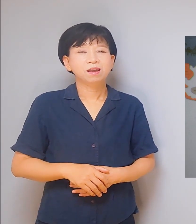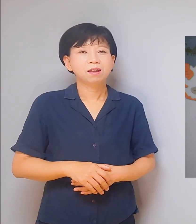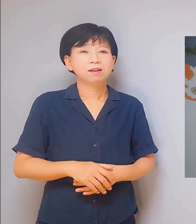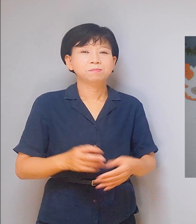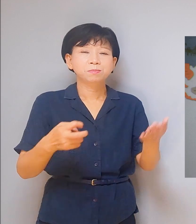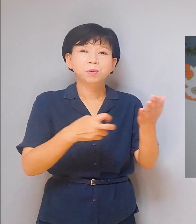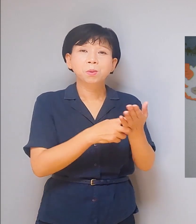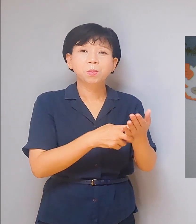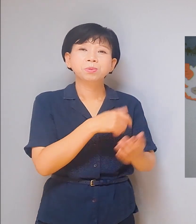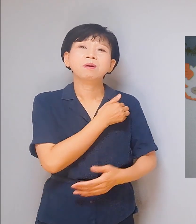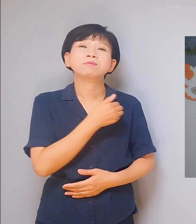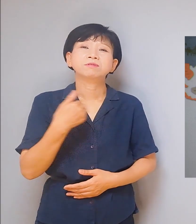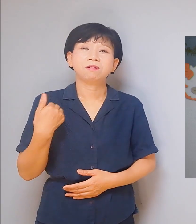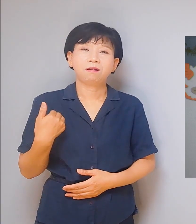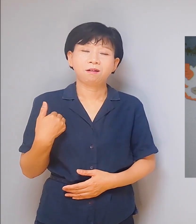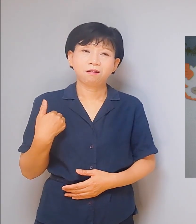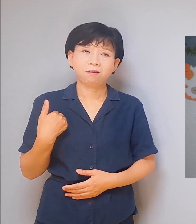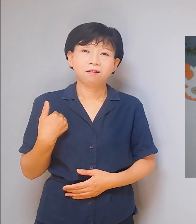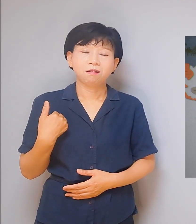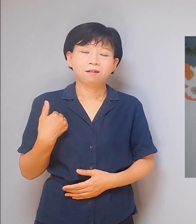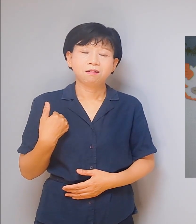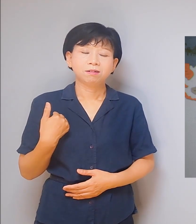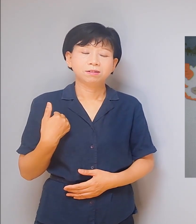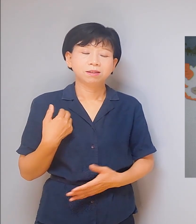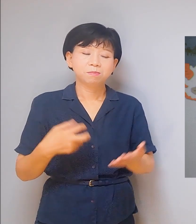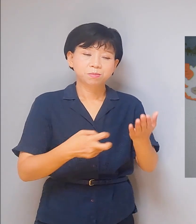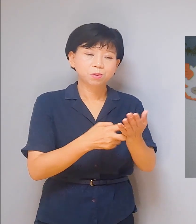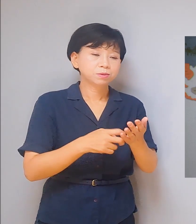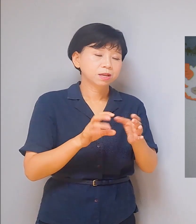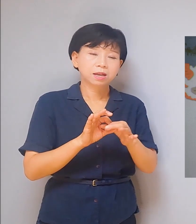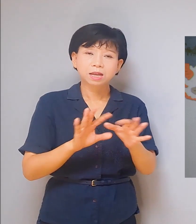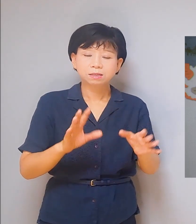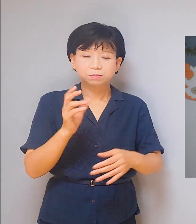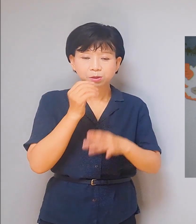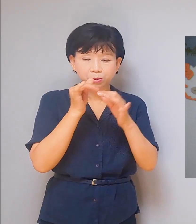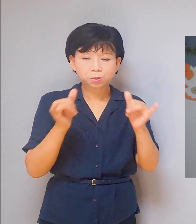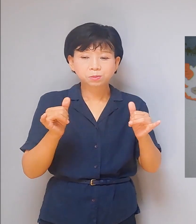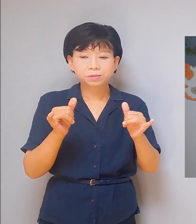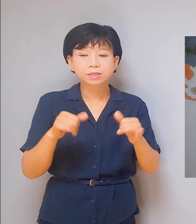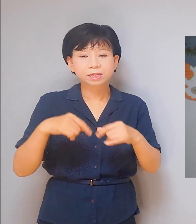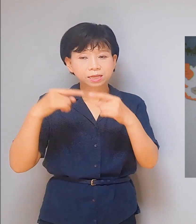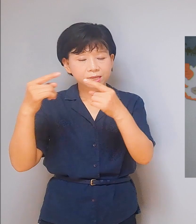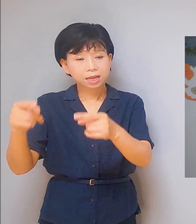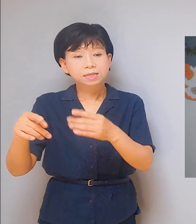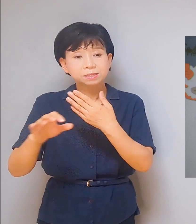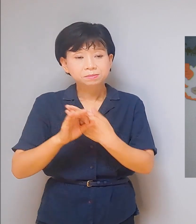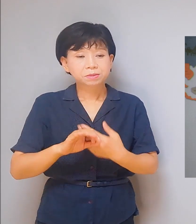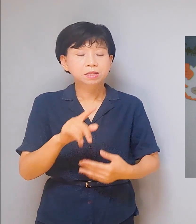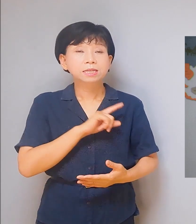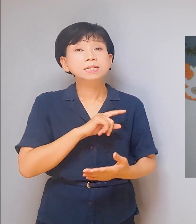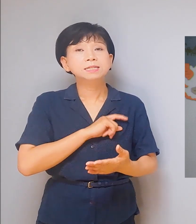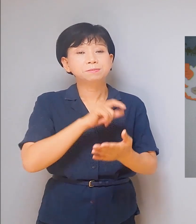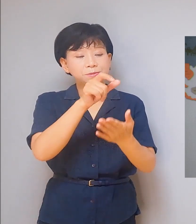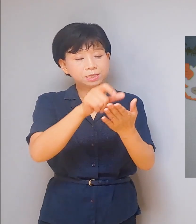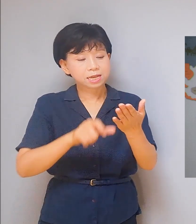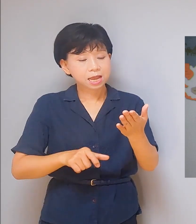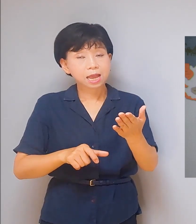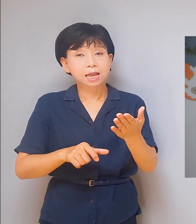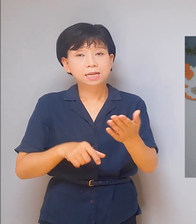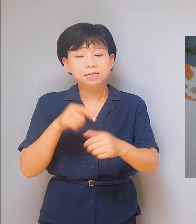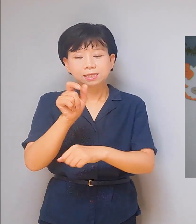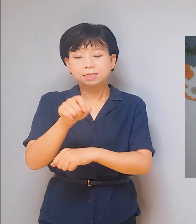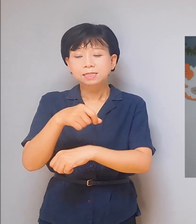넉넉히 왔는데 티켓하고 상관없이 우리 성도님들이 가시는 분들은 명단을 미리